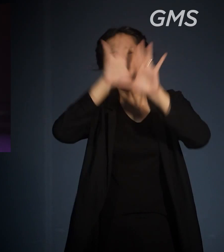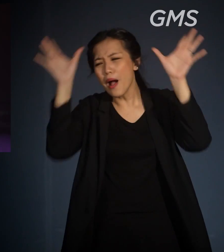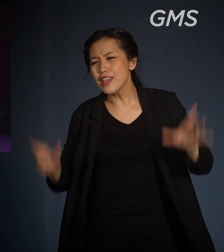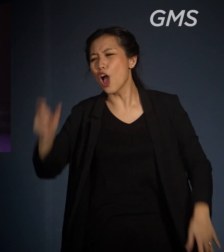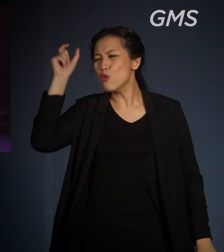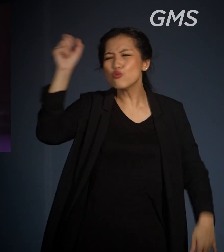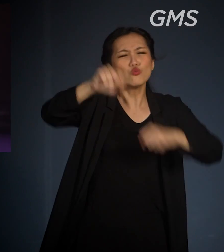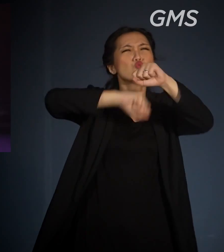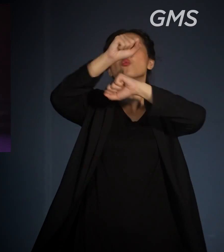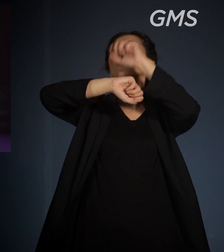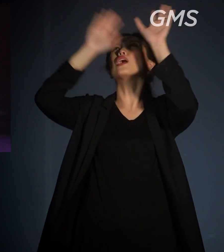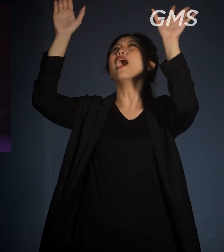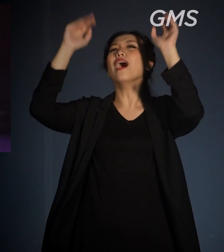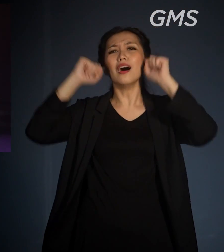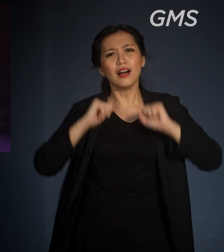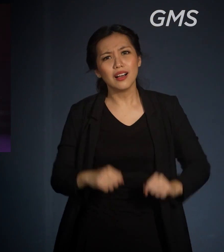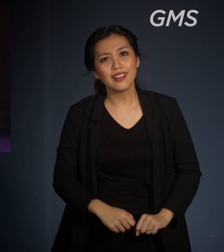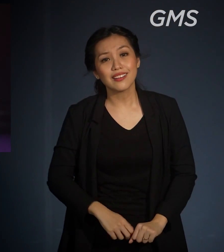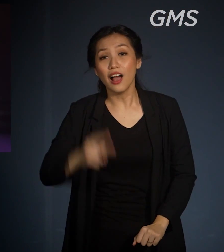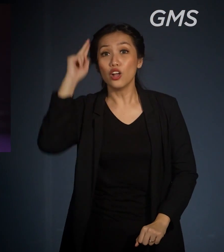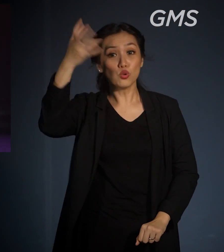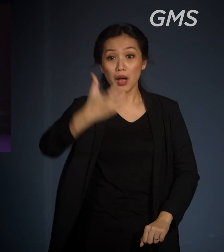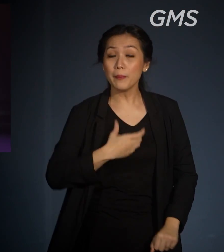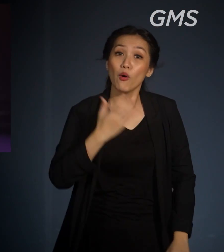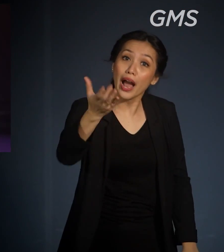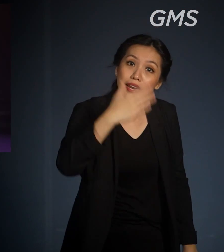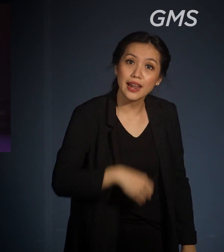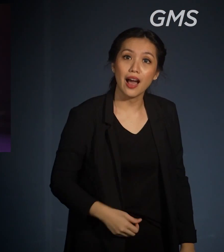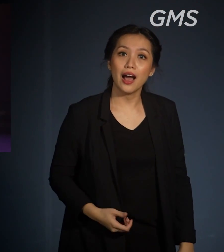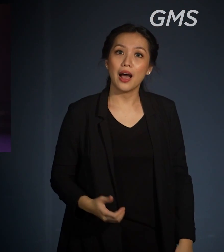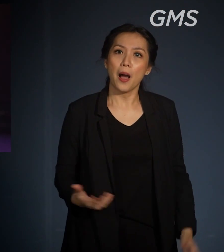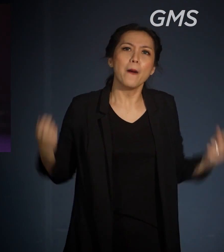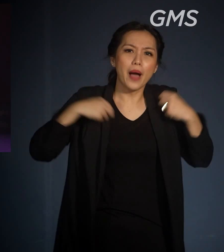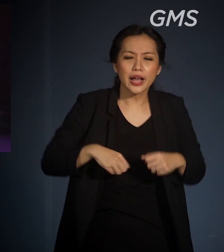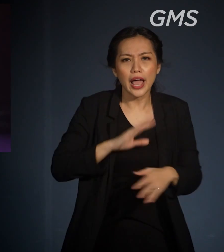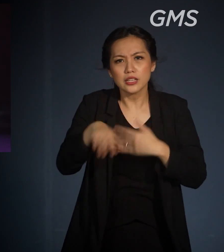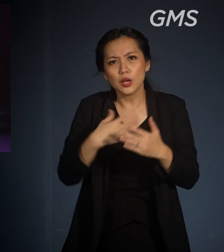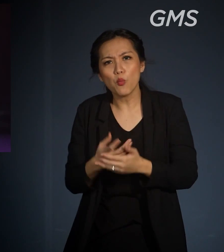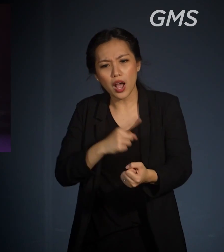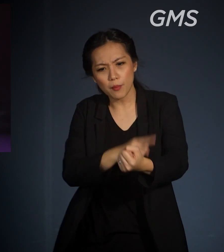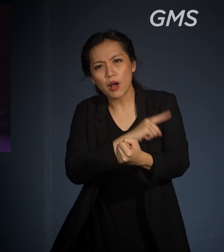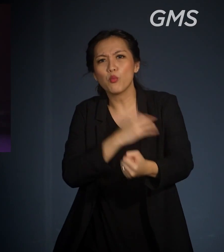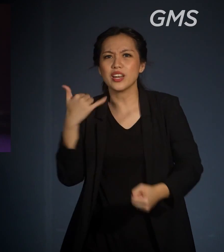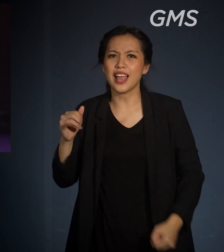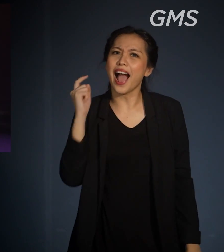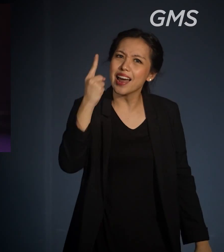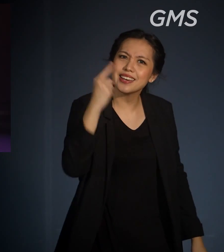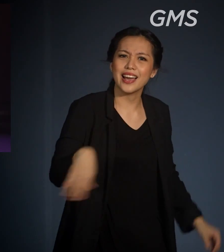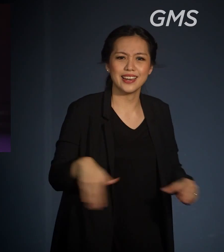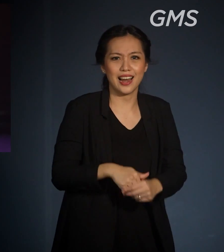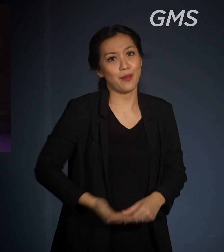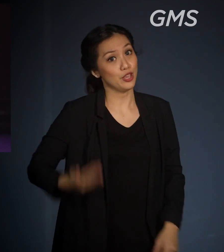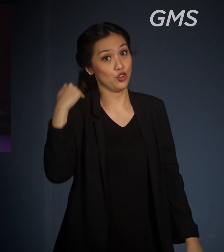Tuhan mau untuk Anda memaksimalkan semua potensi yang ada dalam kehidupan